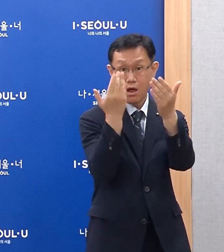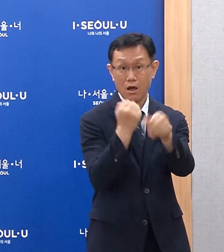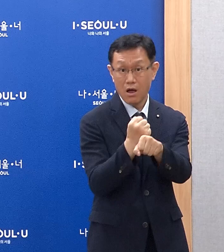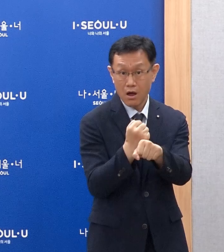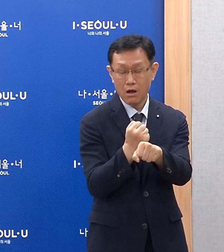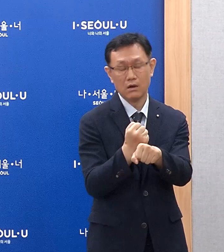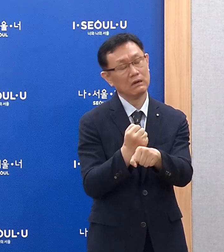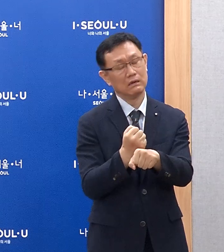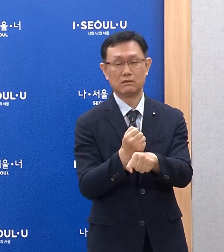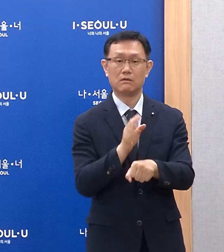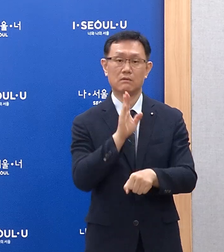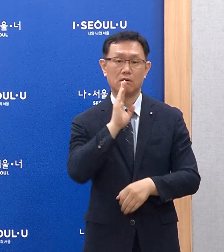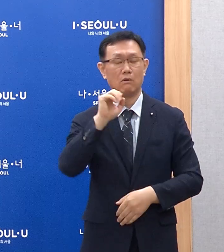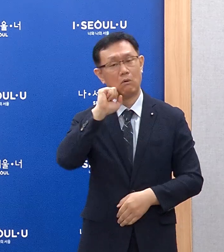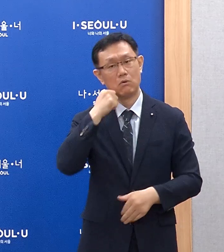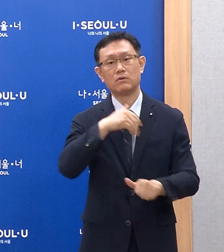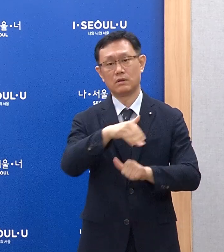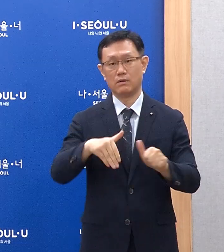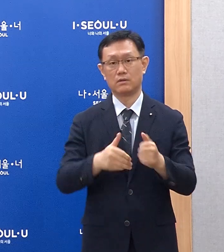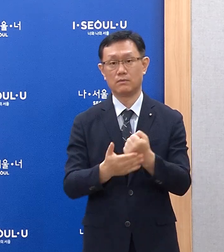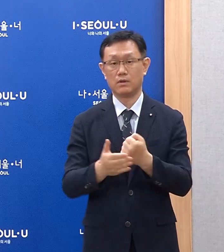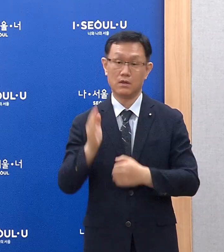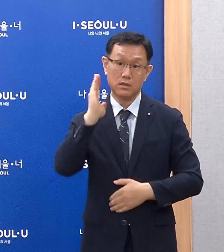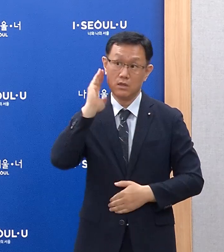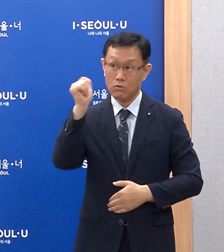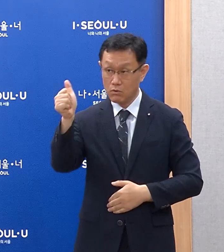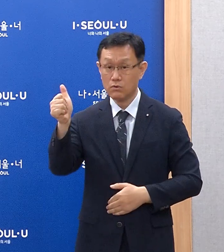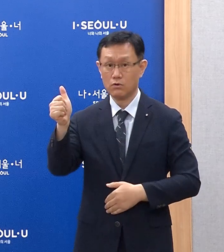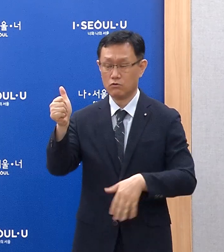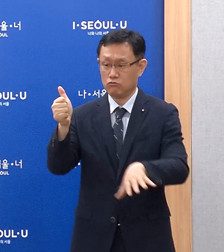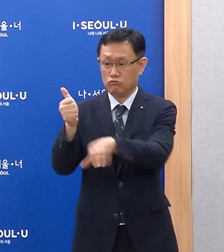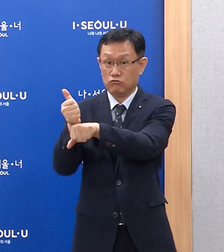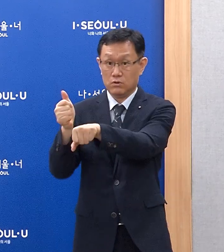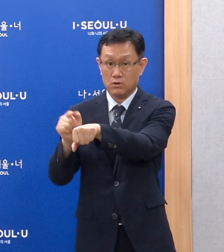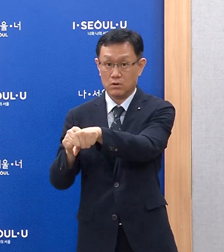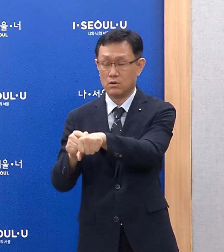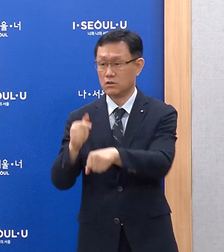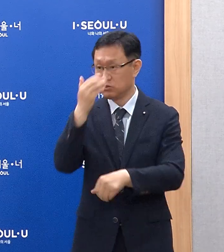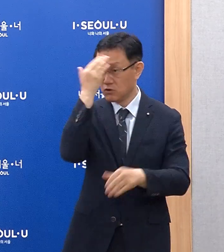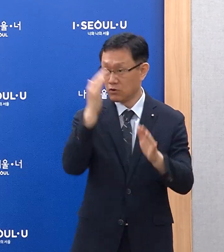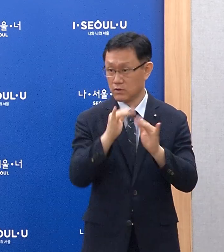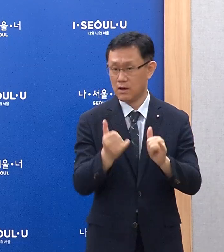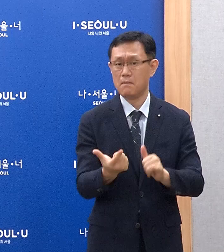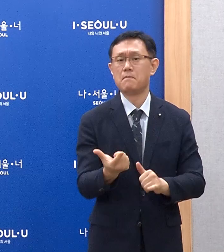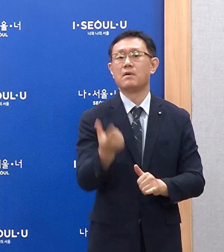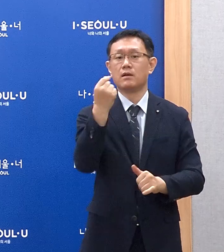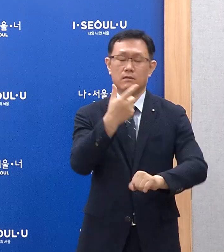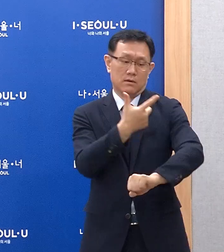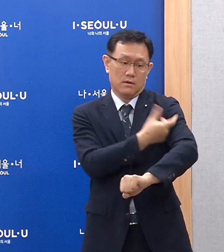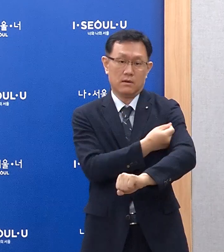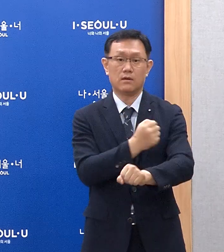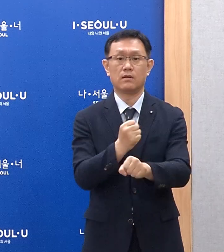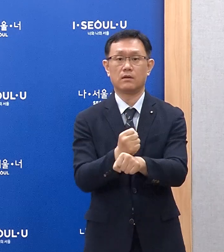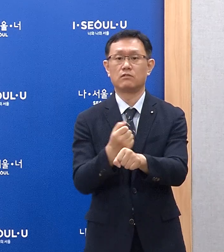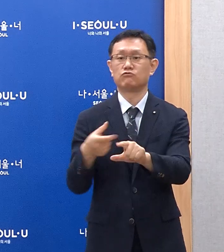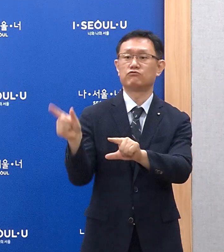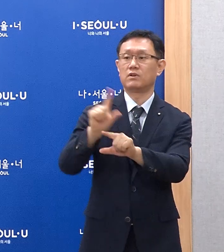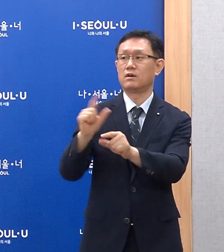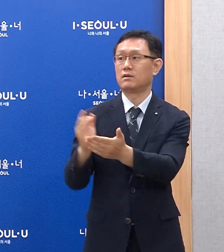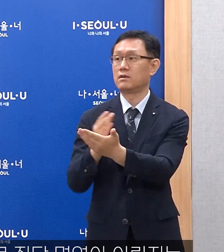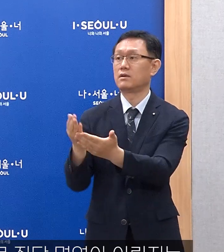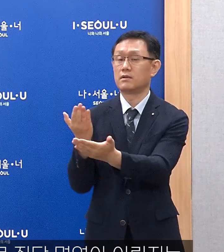그래서 저는 대통령 주재 수도권 특별방역대책회의에서 청년층 조기접종을 위한 백신 추가